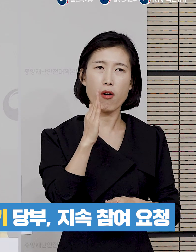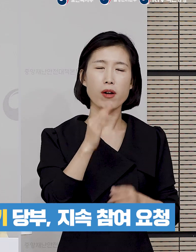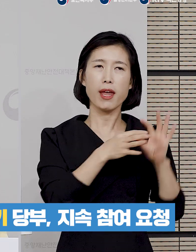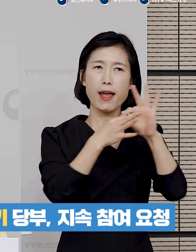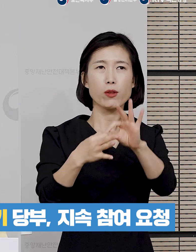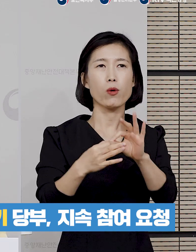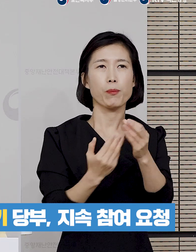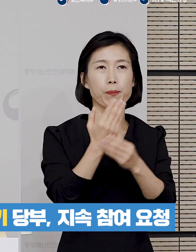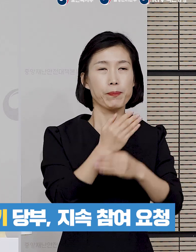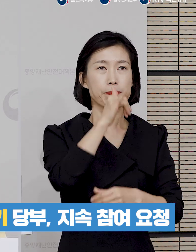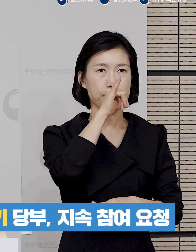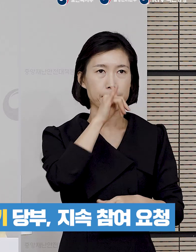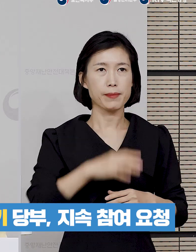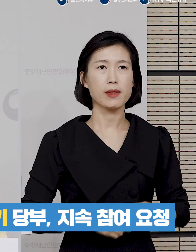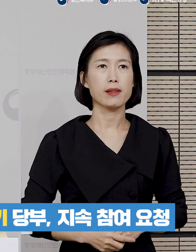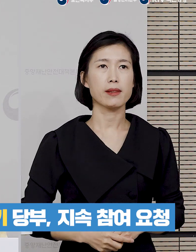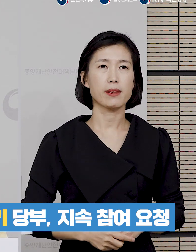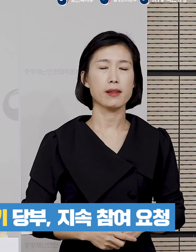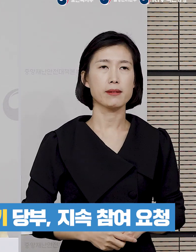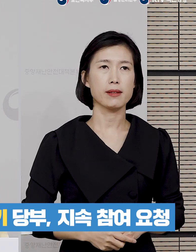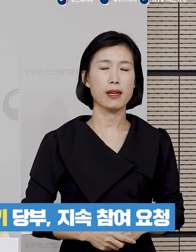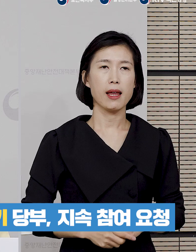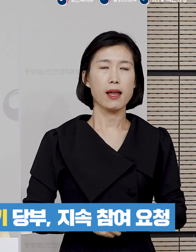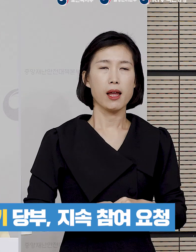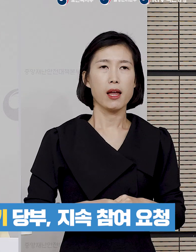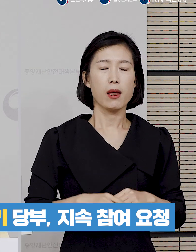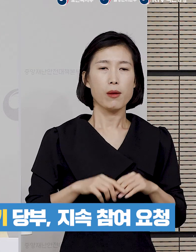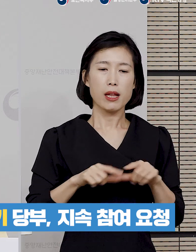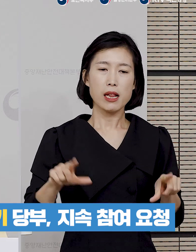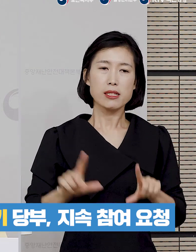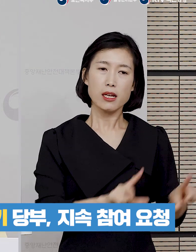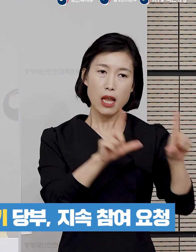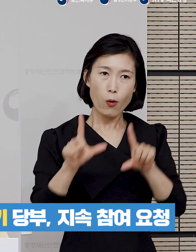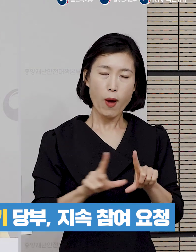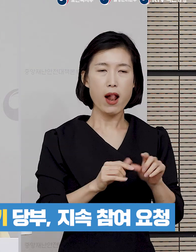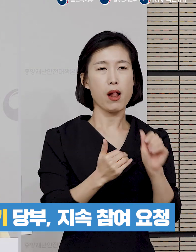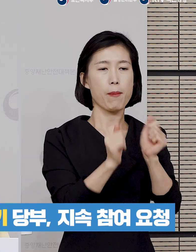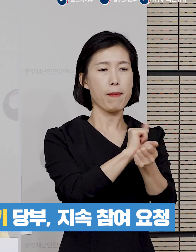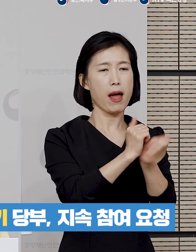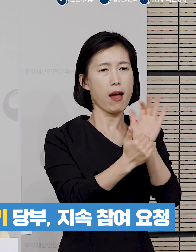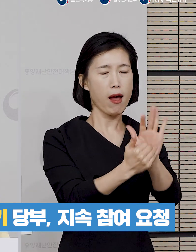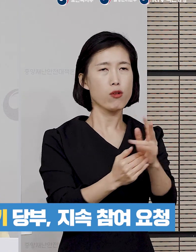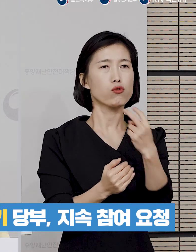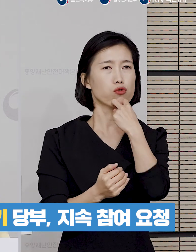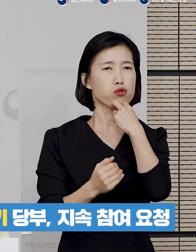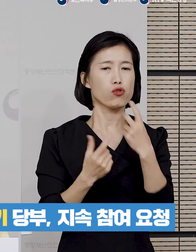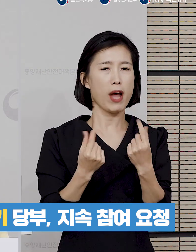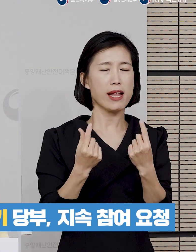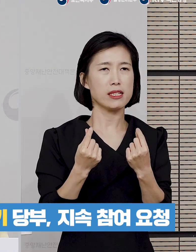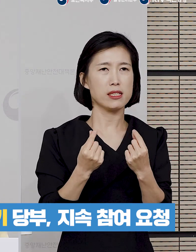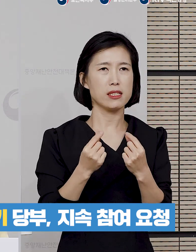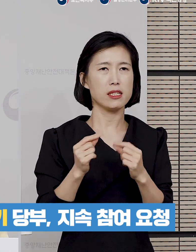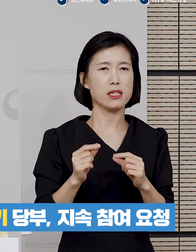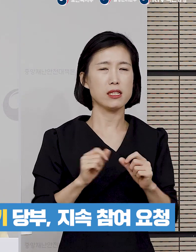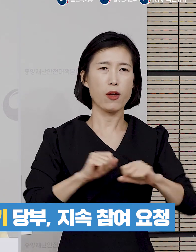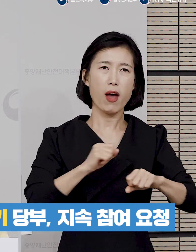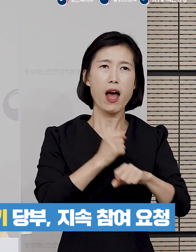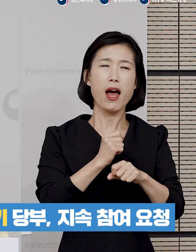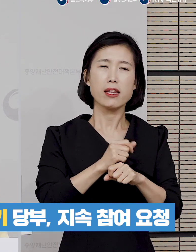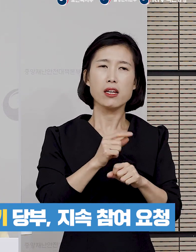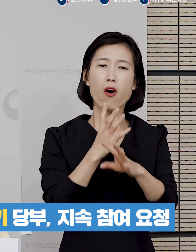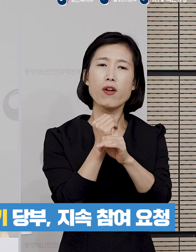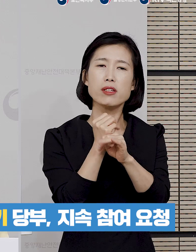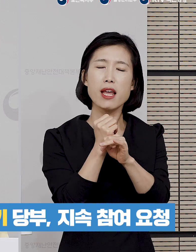매일 지속적으로 발생하고 있습니다 일상과 방역을 함께 실행하는 생활 방역 체계 로의